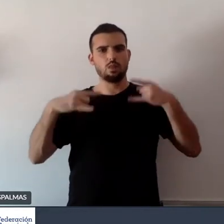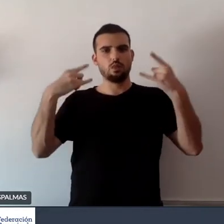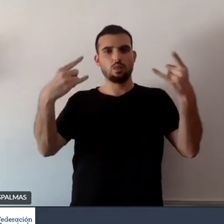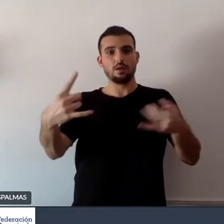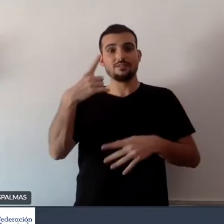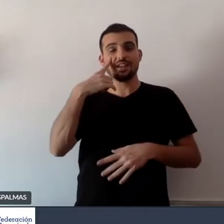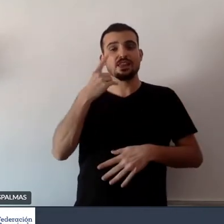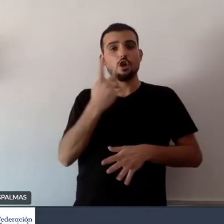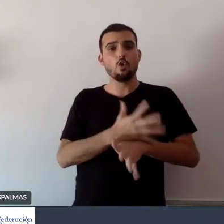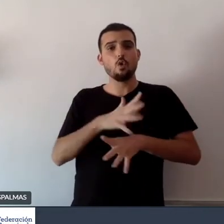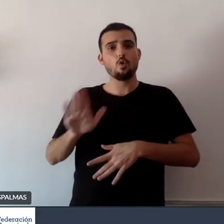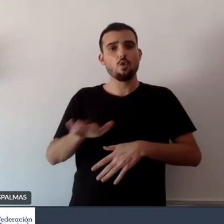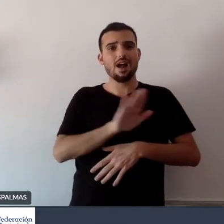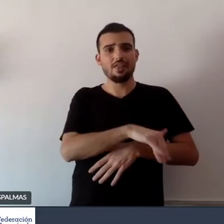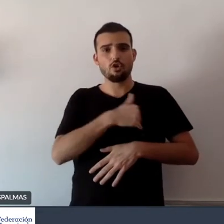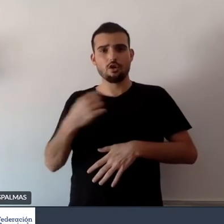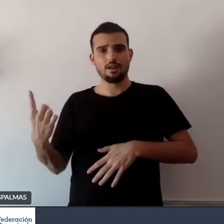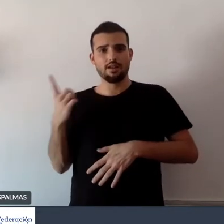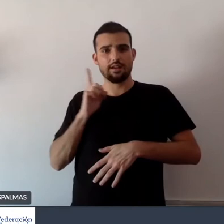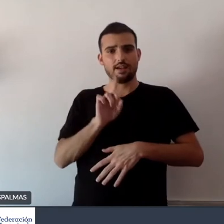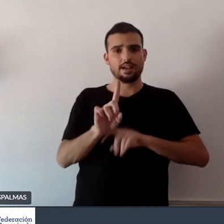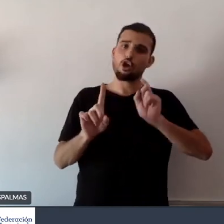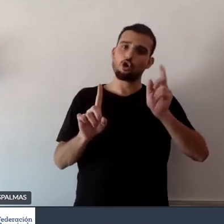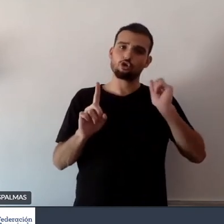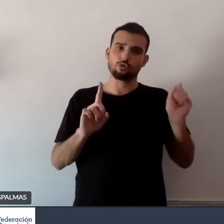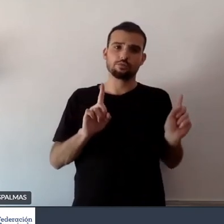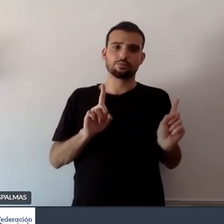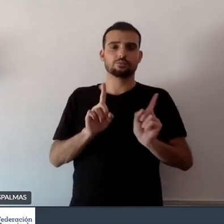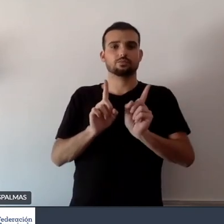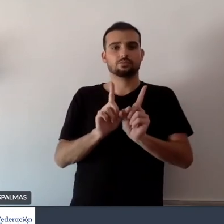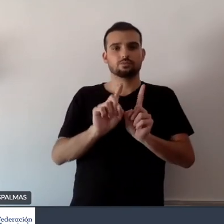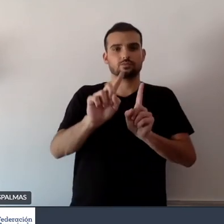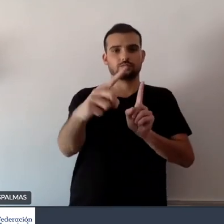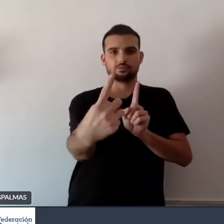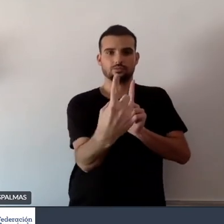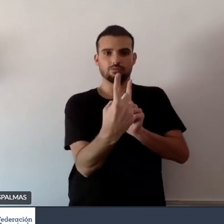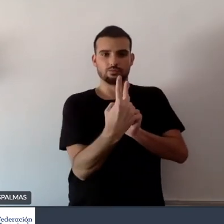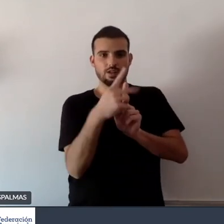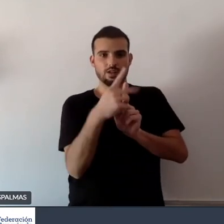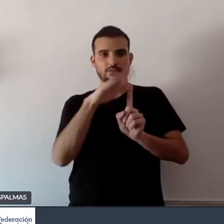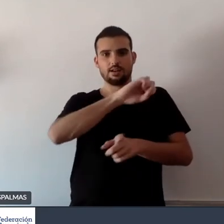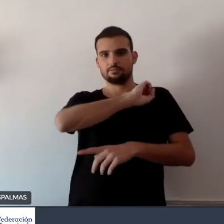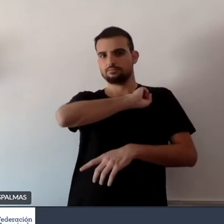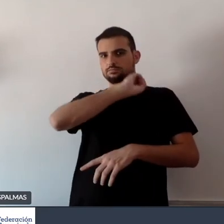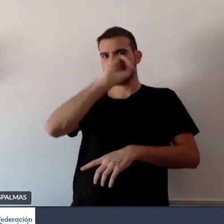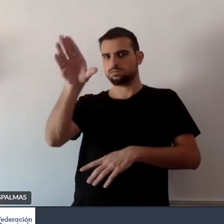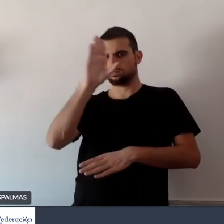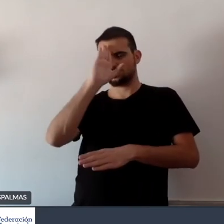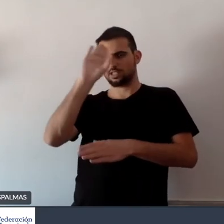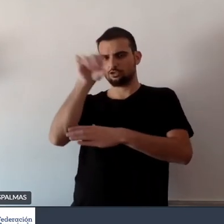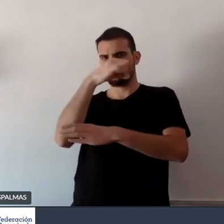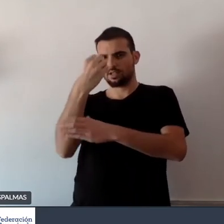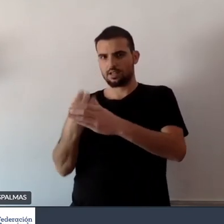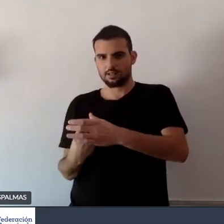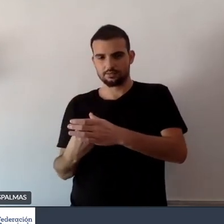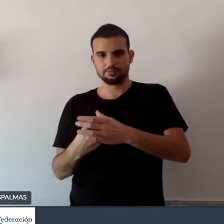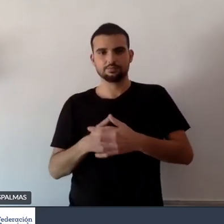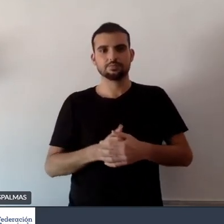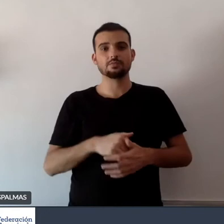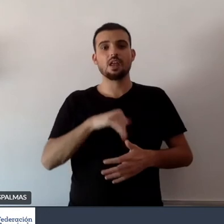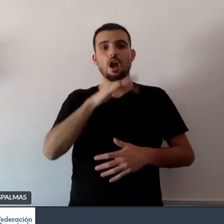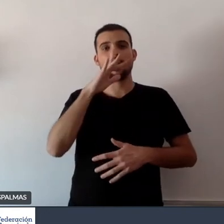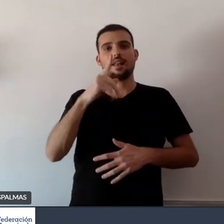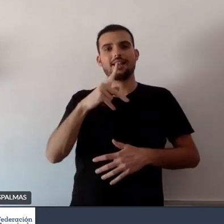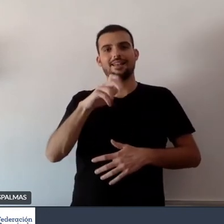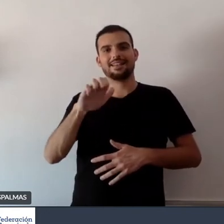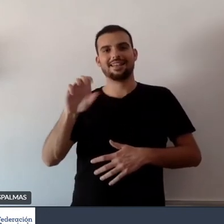para arrastrar el defensor y ahora se volverá a abrir fuera. Segundo bloqueador, corte a canasta. Ahora, el goalkeeper en una posición